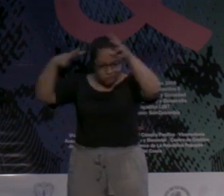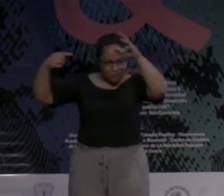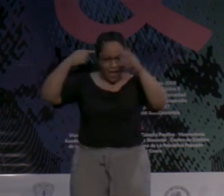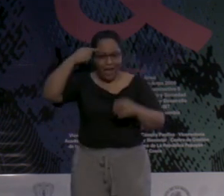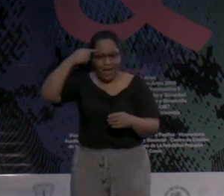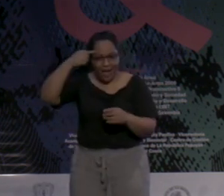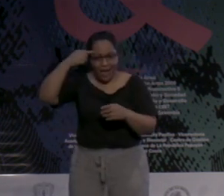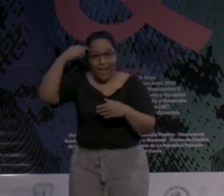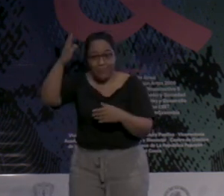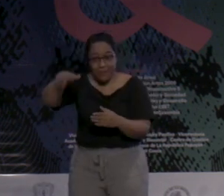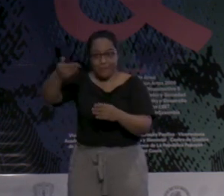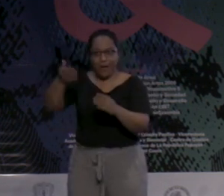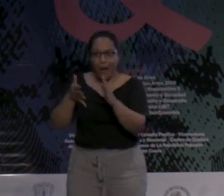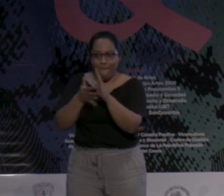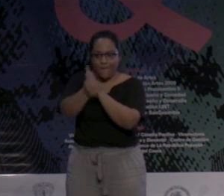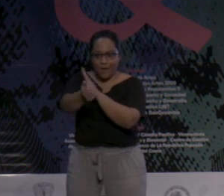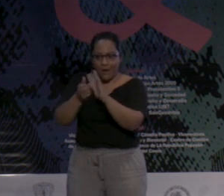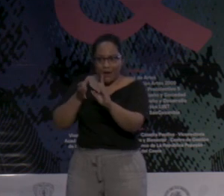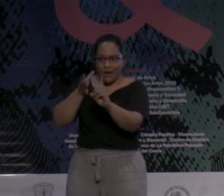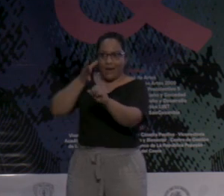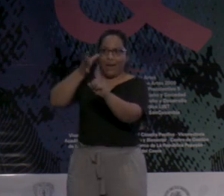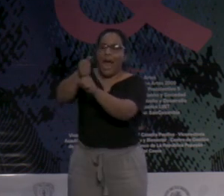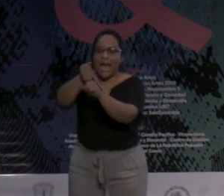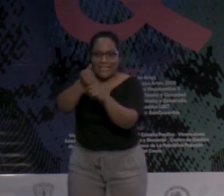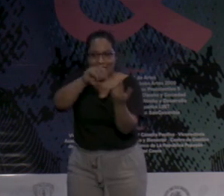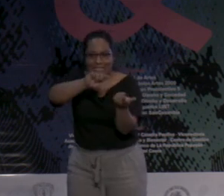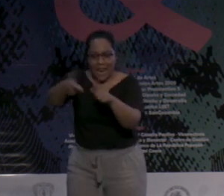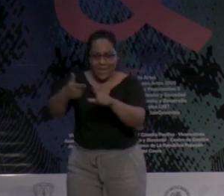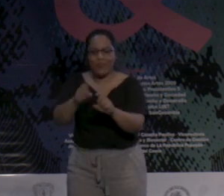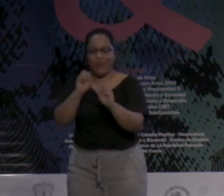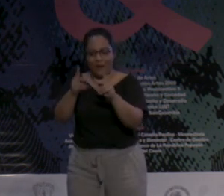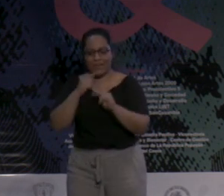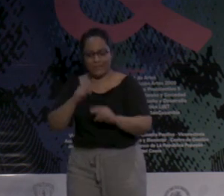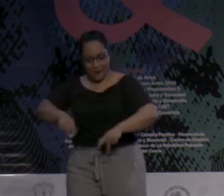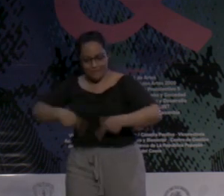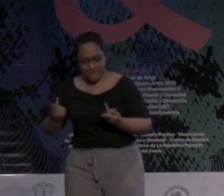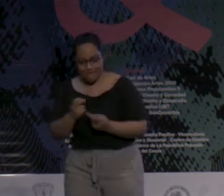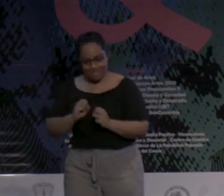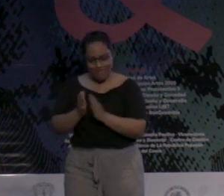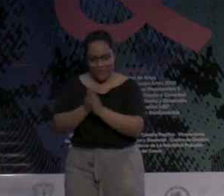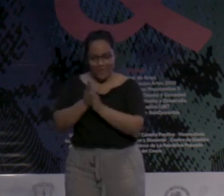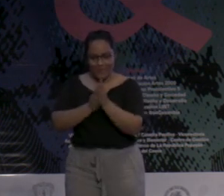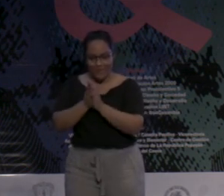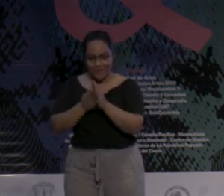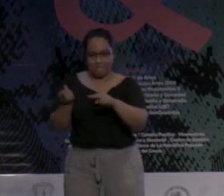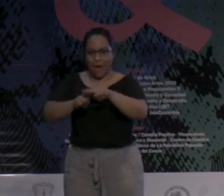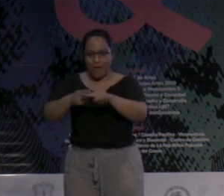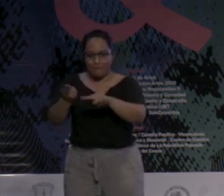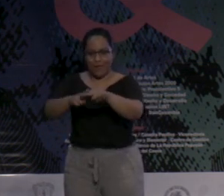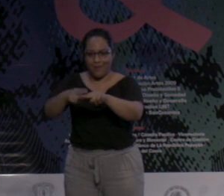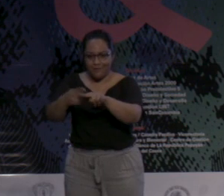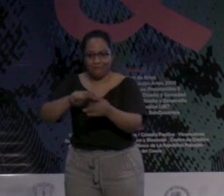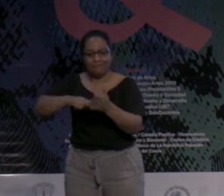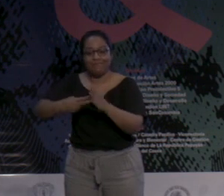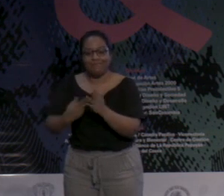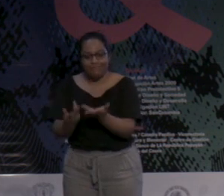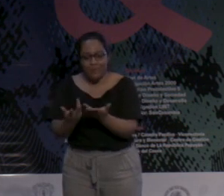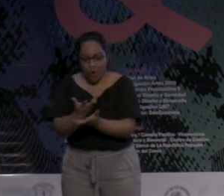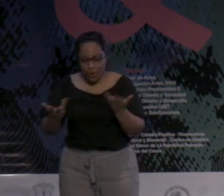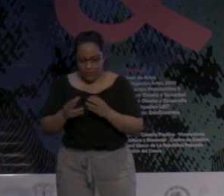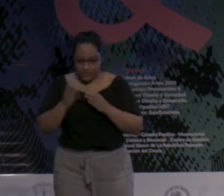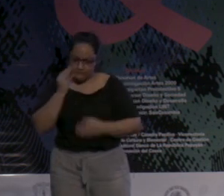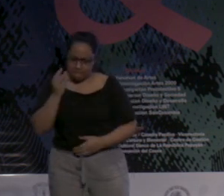las habilidades para llegar a ser lo que queremos ser, según nuestra percepción que va más adelante. Eso significa que entonces también nos desprendemos